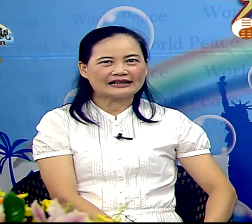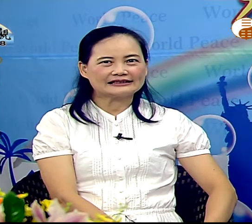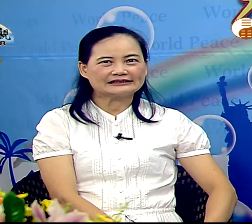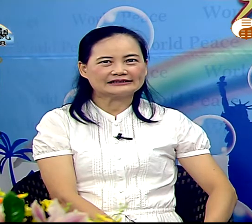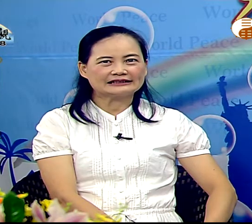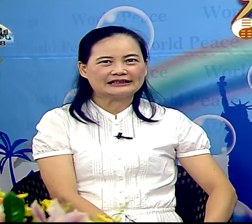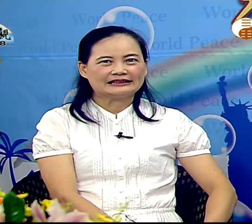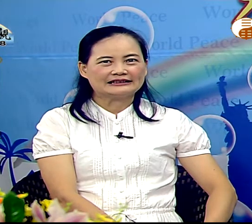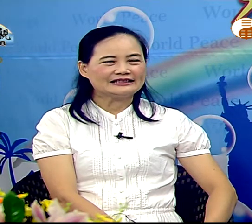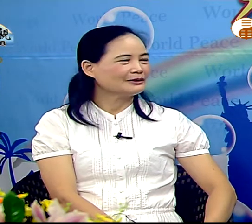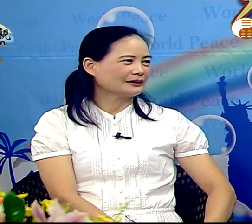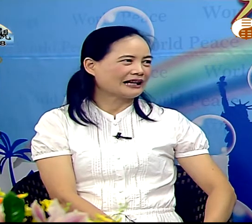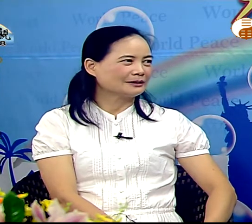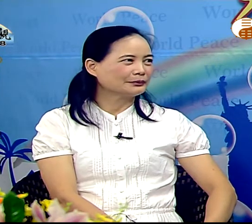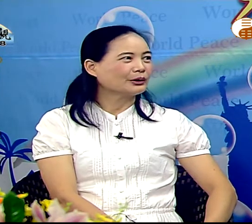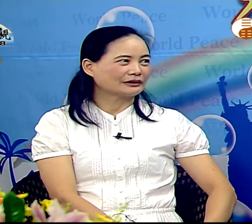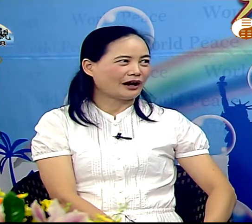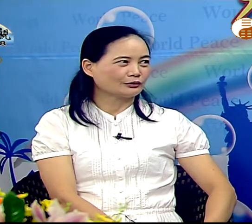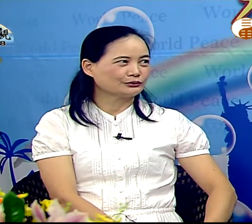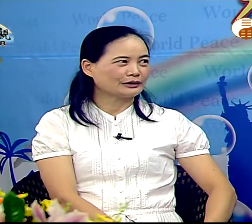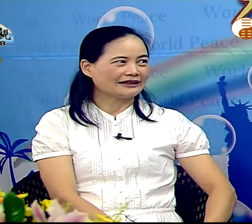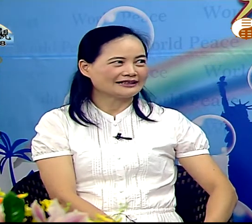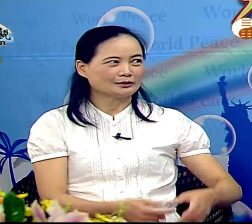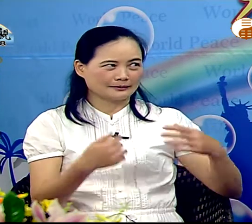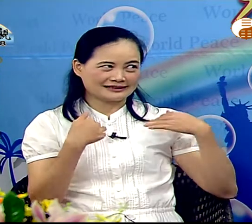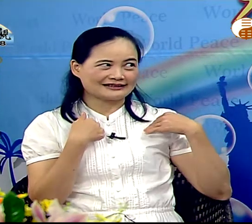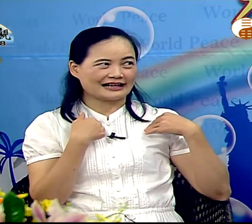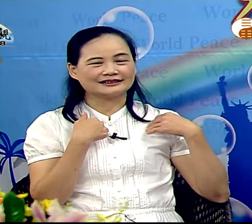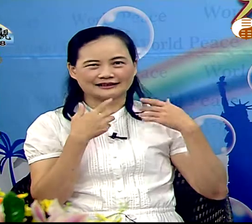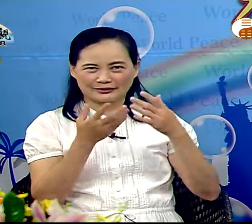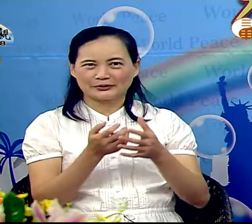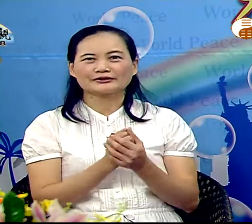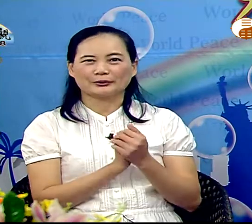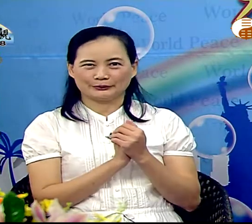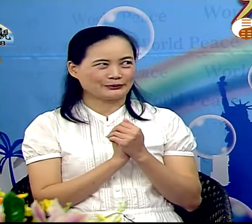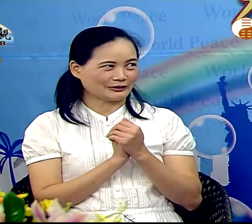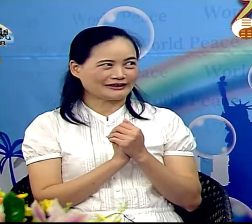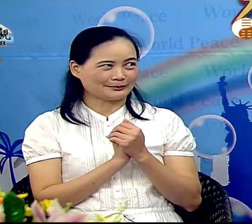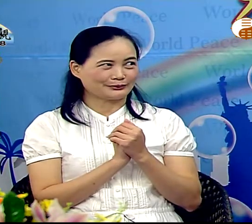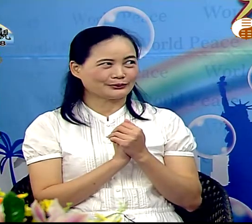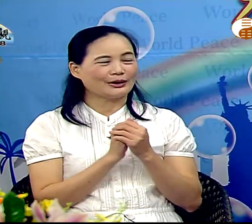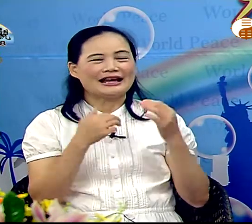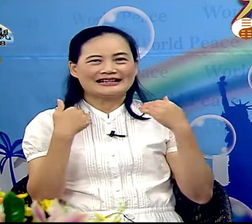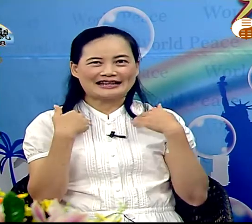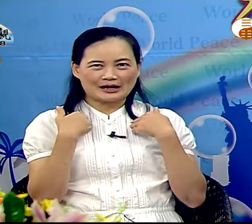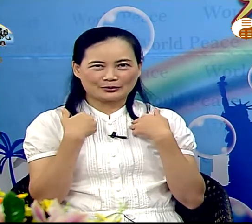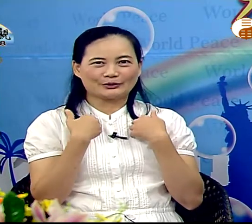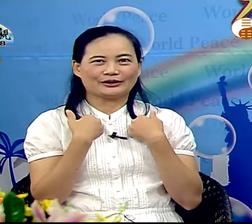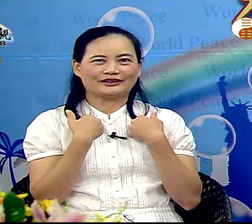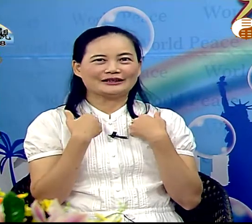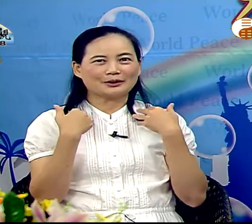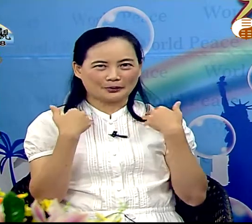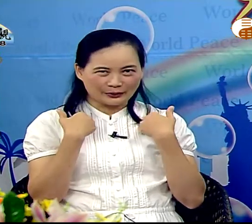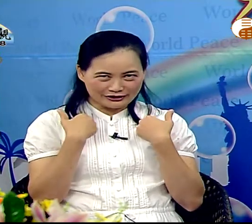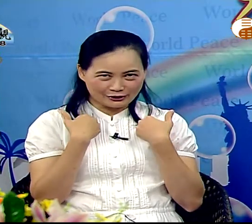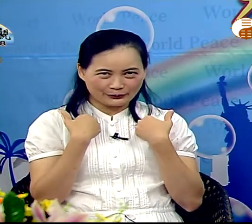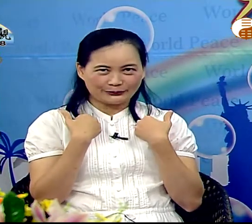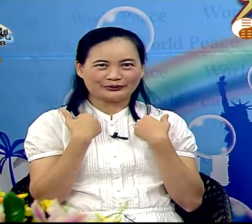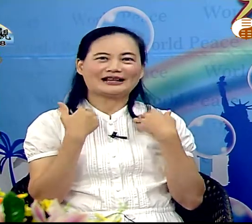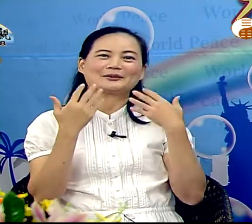是其实有他的不同的好处啦。其实我们正常人来学手语，我觉得也不错。 是， 像我，因为我会手语，那我